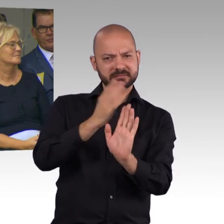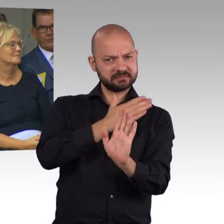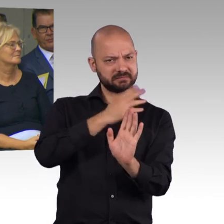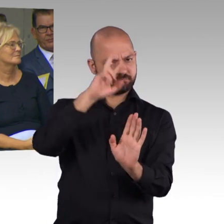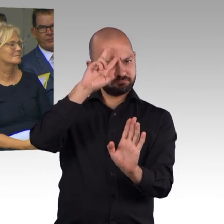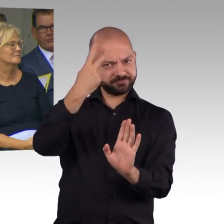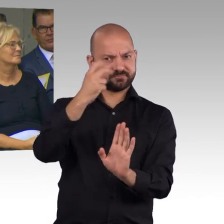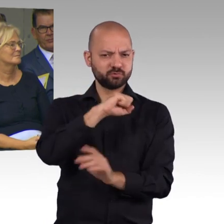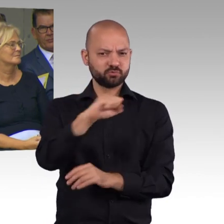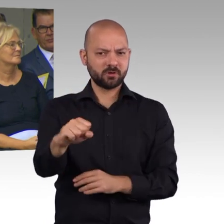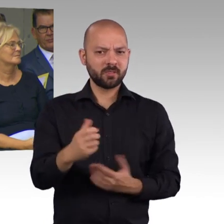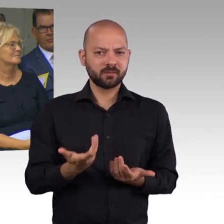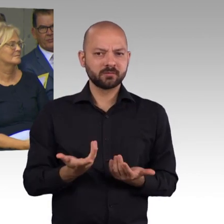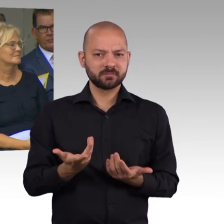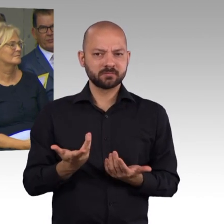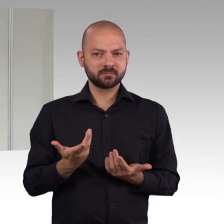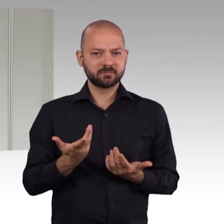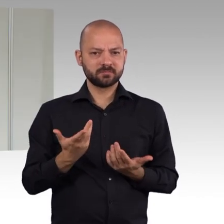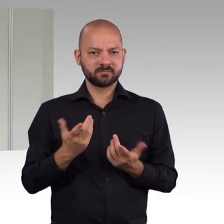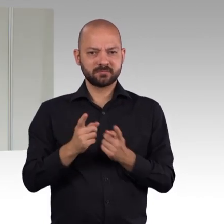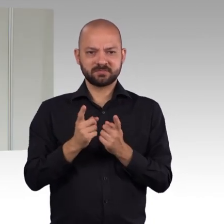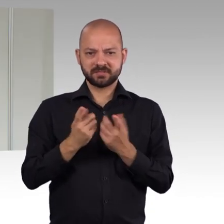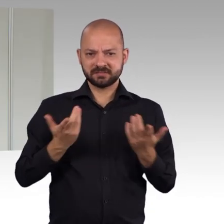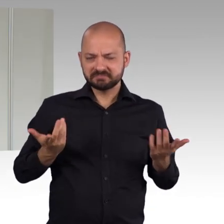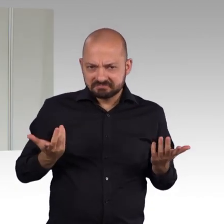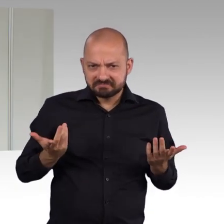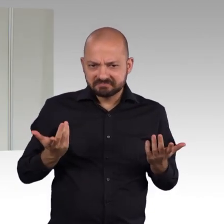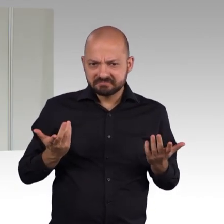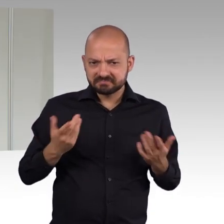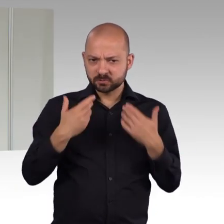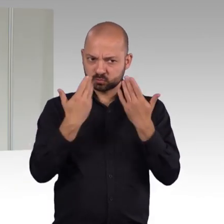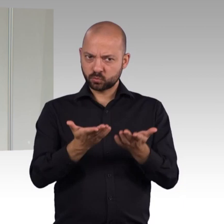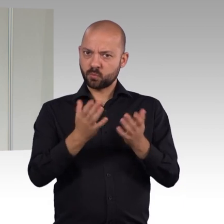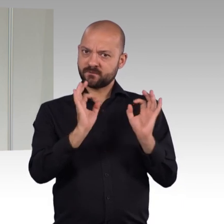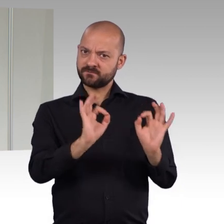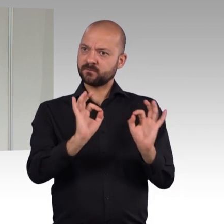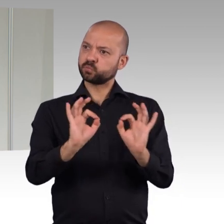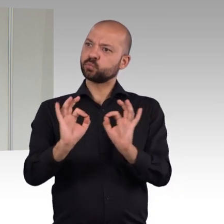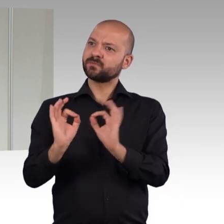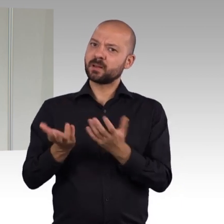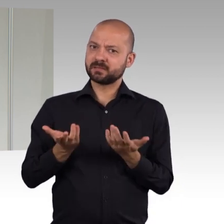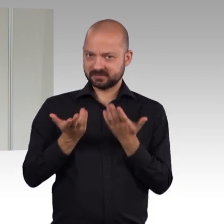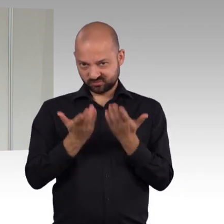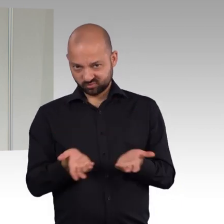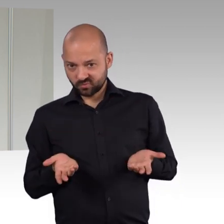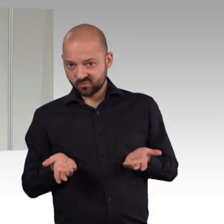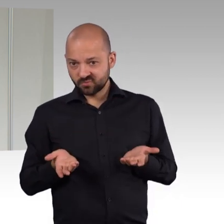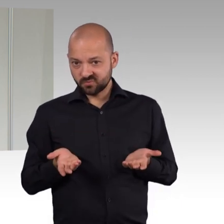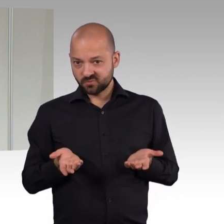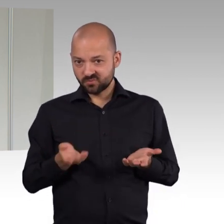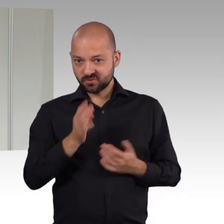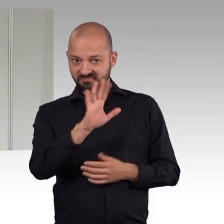Die Bundeskanzlerin installiert ihre sogenannten Kronprinzessinnen nach feudaler